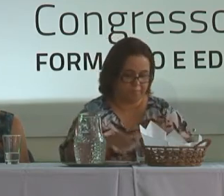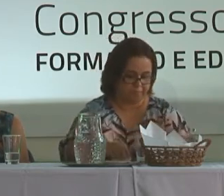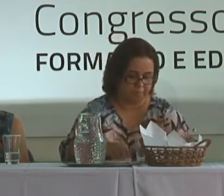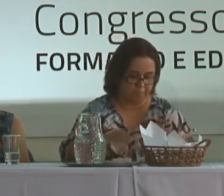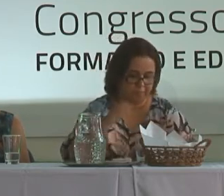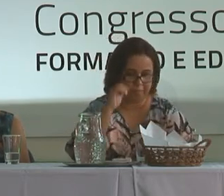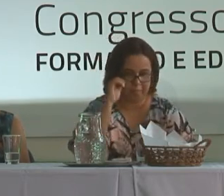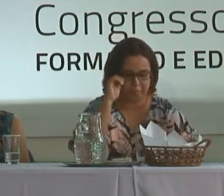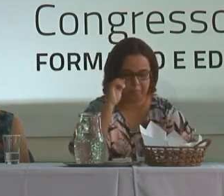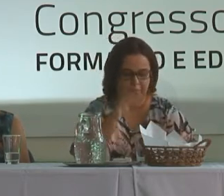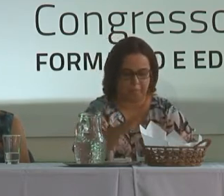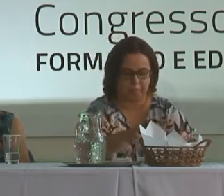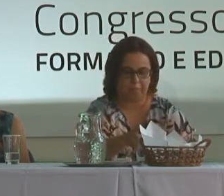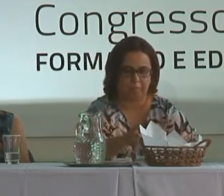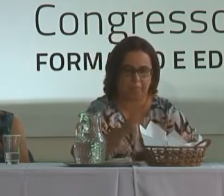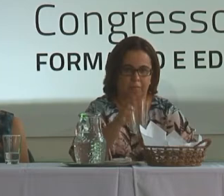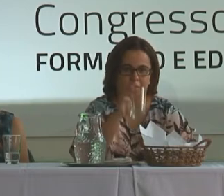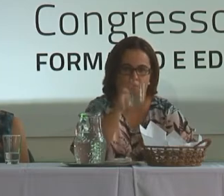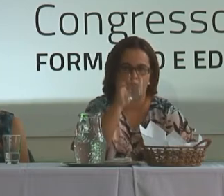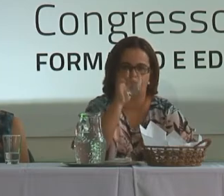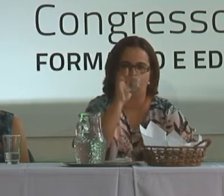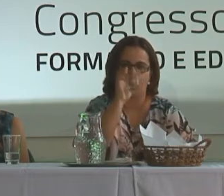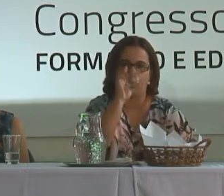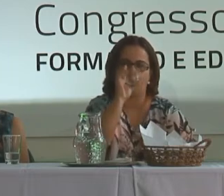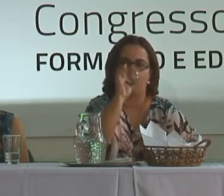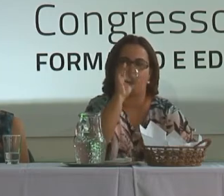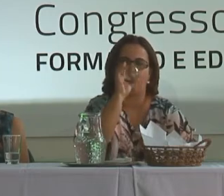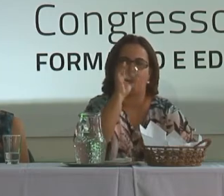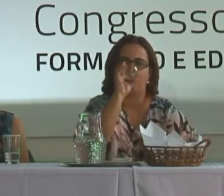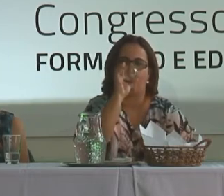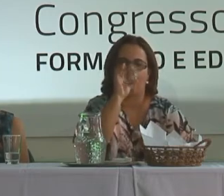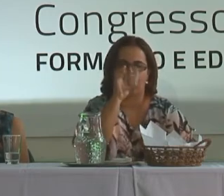agradável possível dentro das possibilidades contextuais.